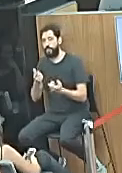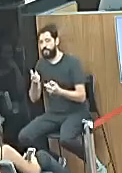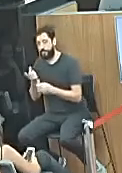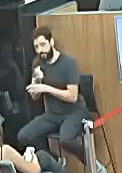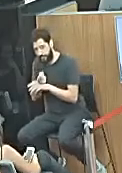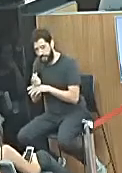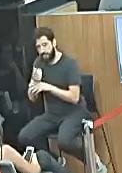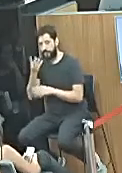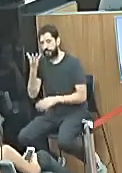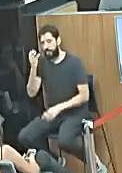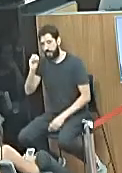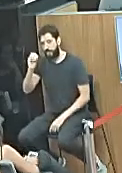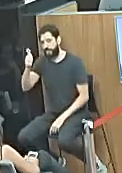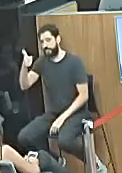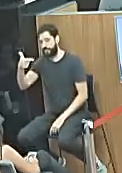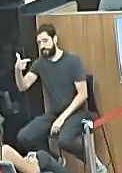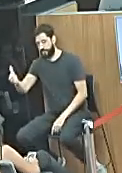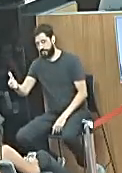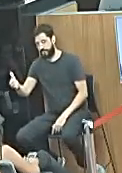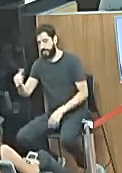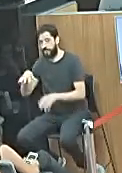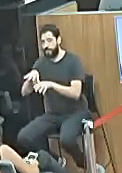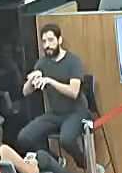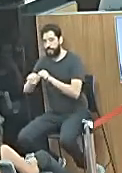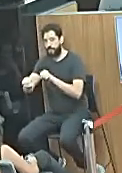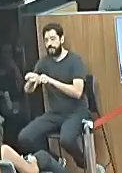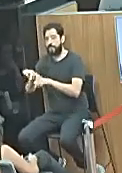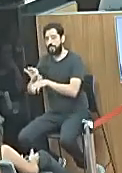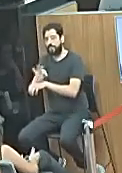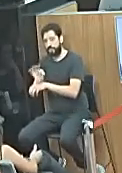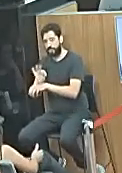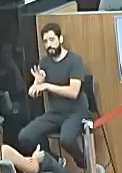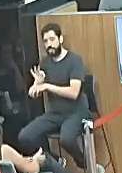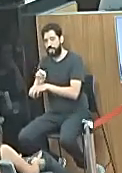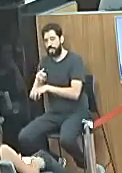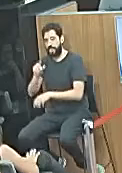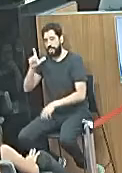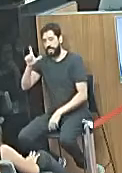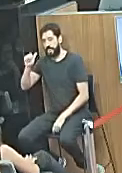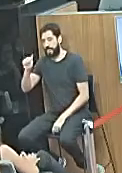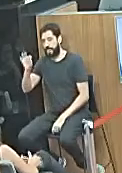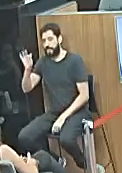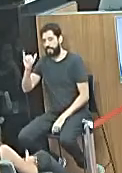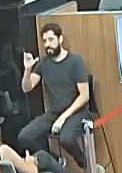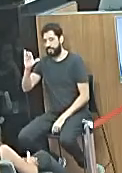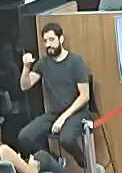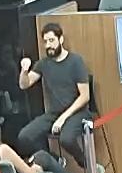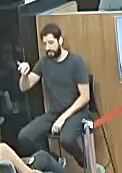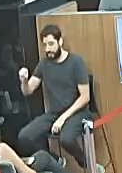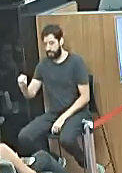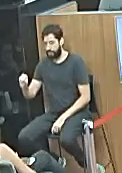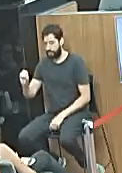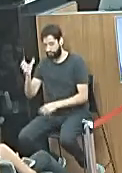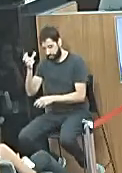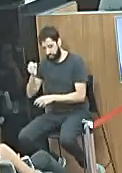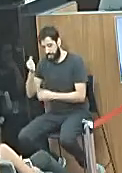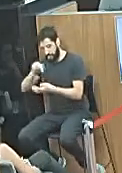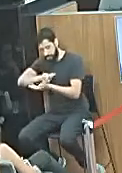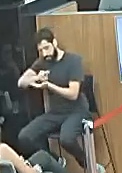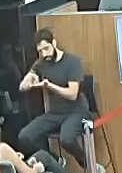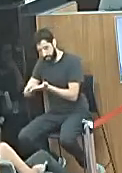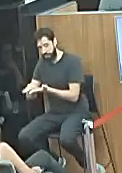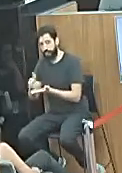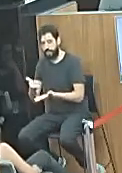126 formação de técnicos em laticínios água agropecuário e cooperativismo do